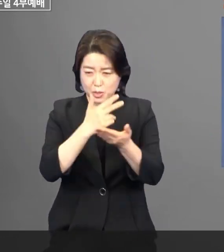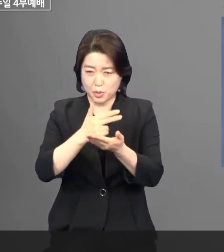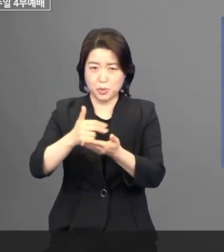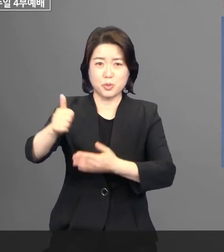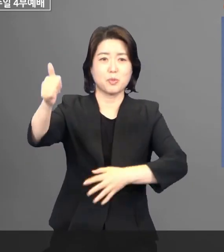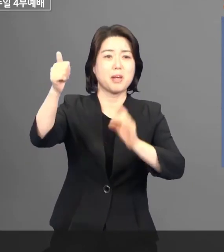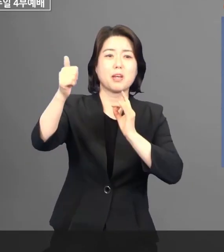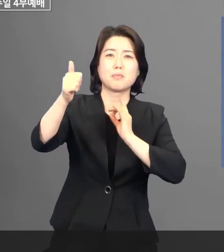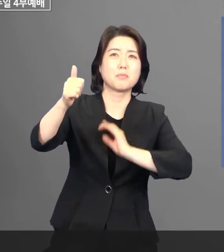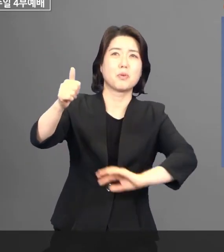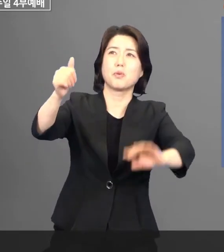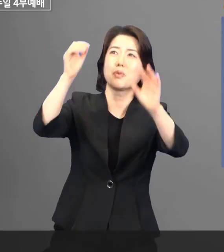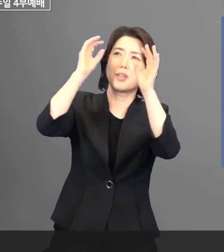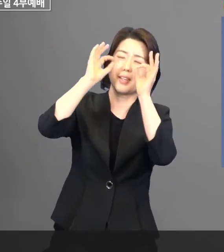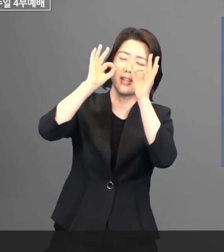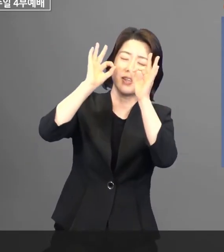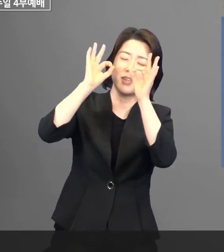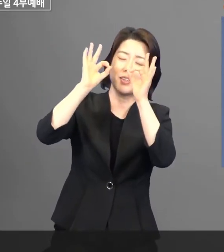알기를, 주만